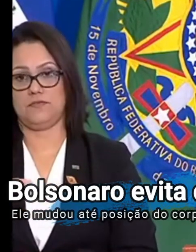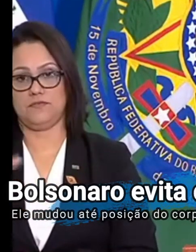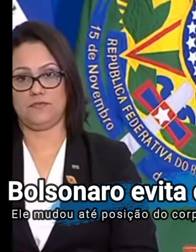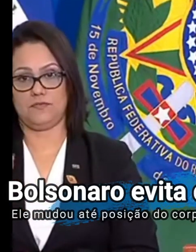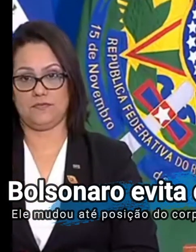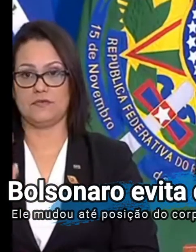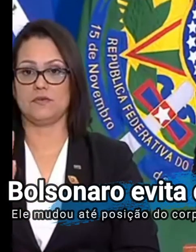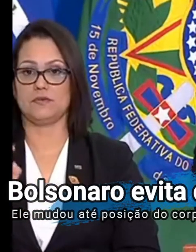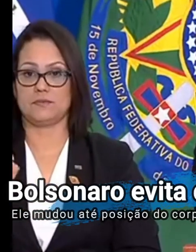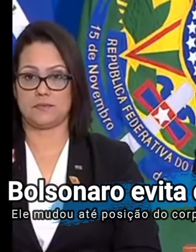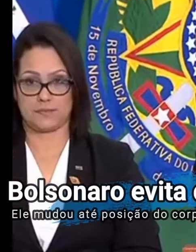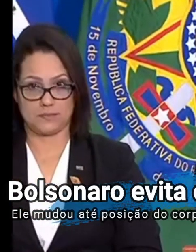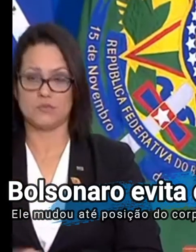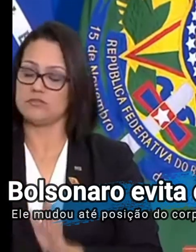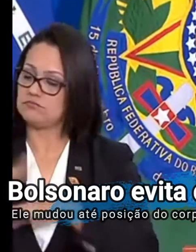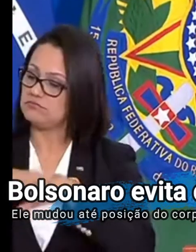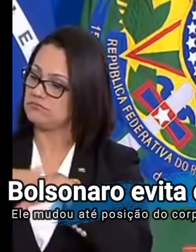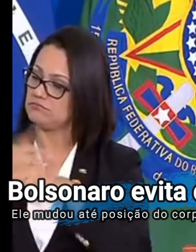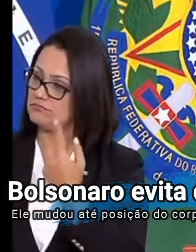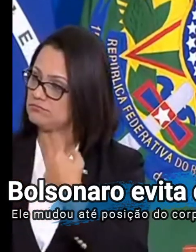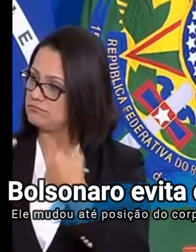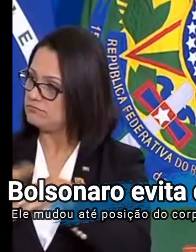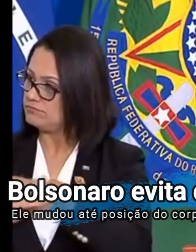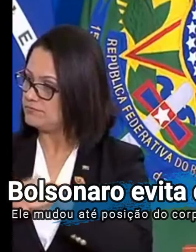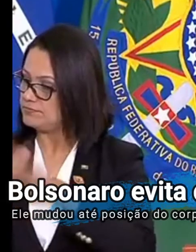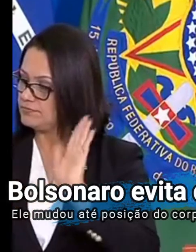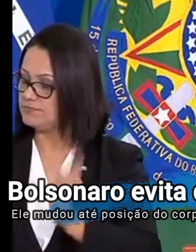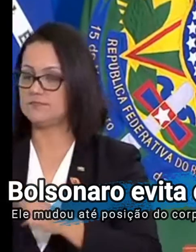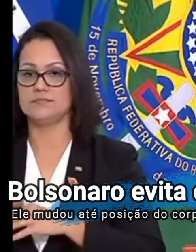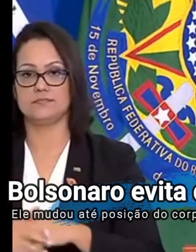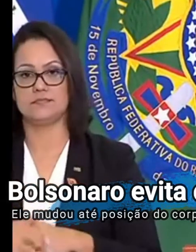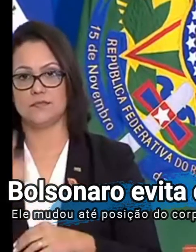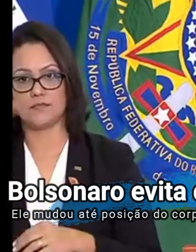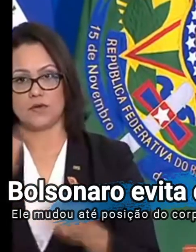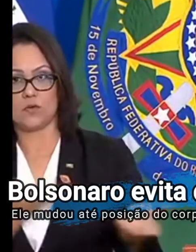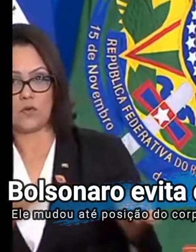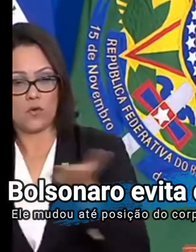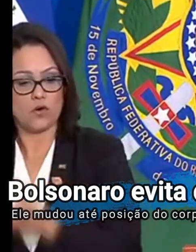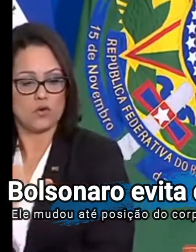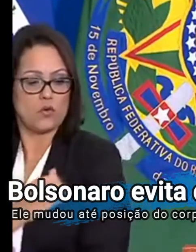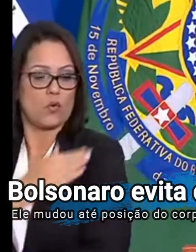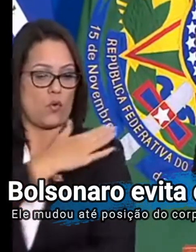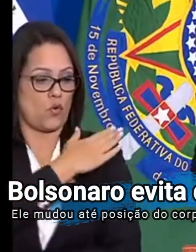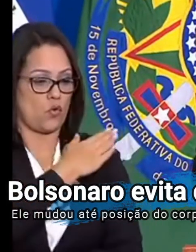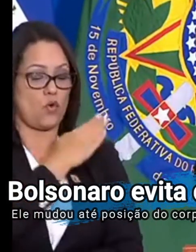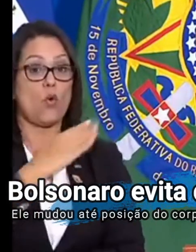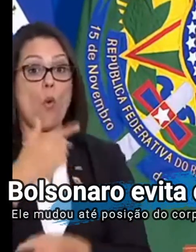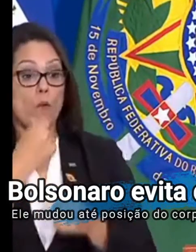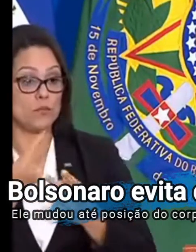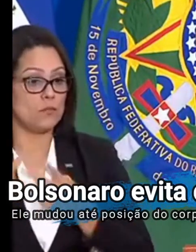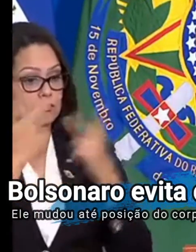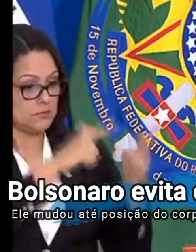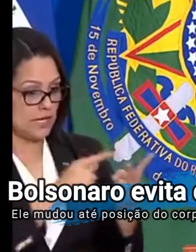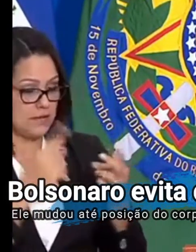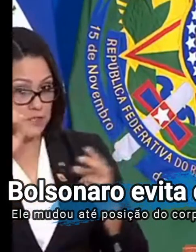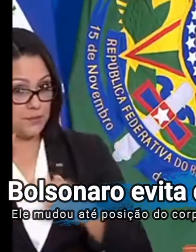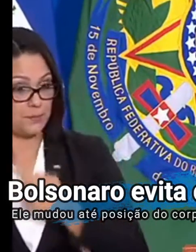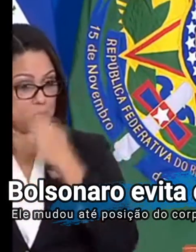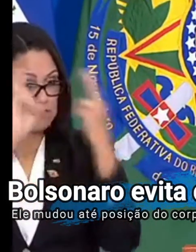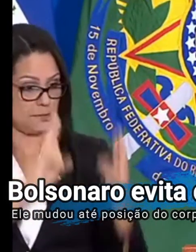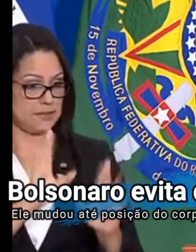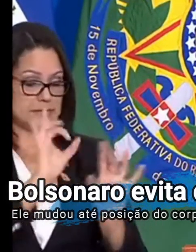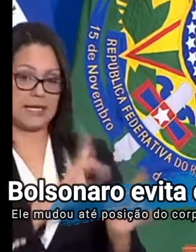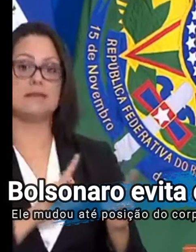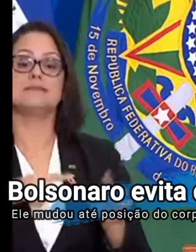ele passa agora para o comandante por joão mais obviamente o nosso melhor